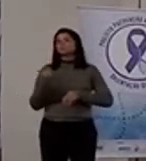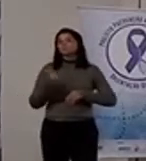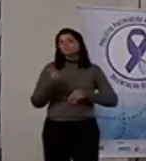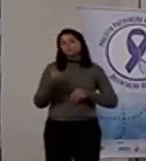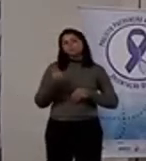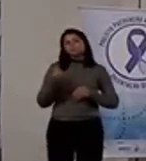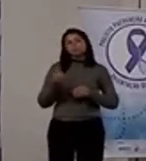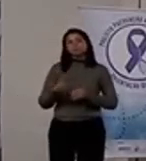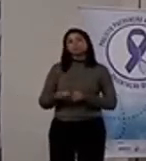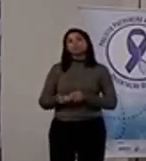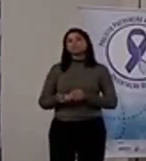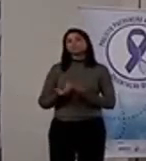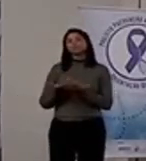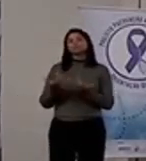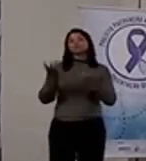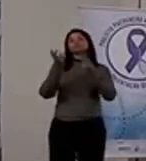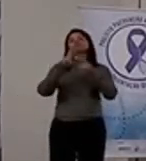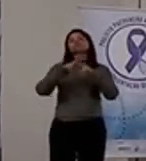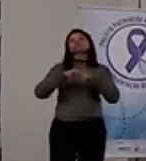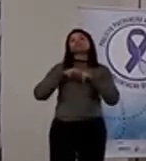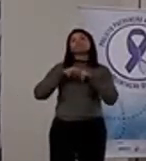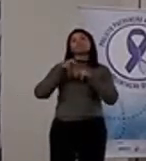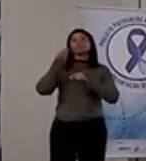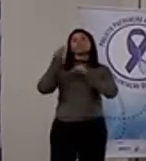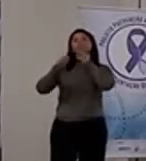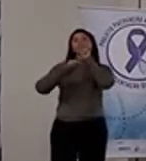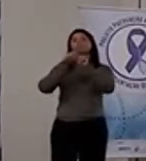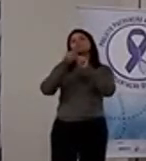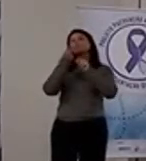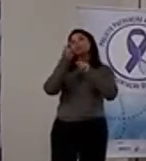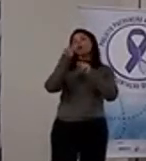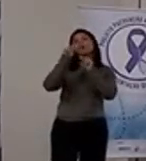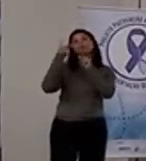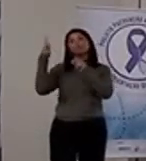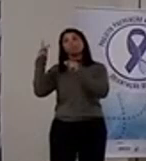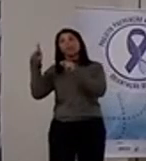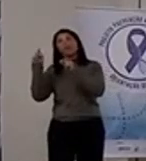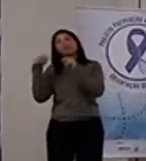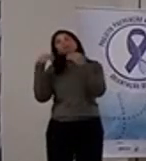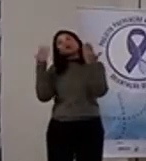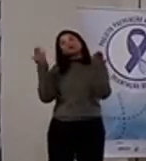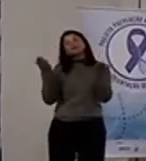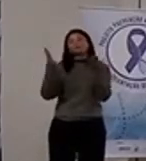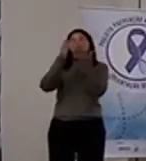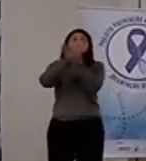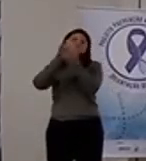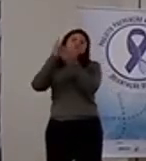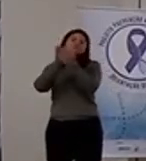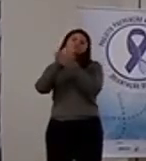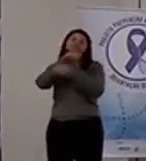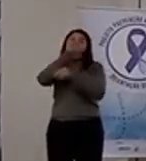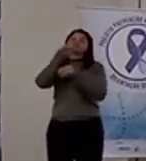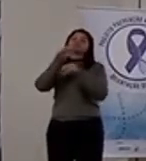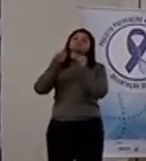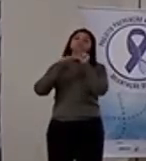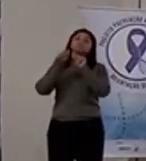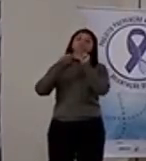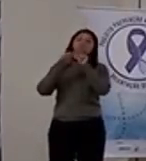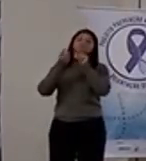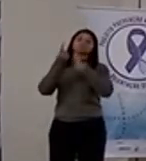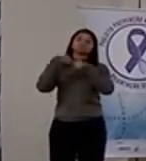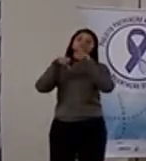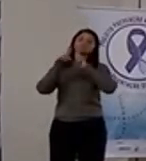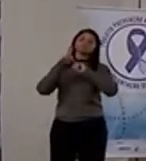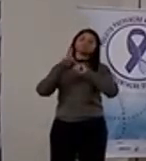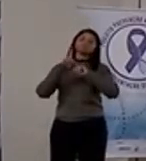Então, assim, eu não estou dizendo que a mutação veio dele, mas provavelmente pode ter relação com o espermatozoide que tinha uma mutação. Então,